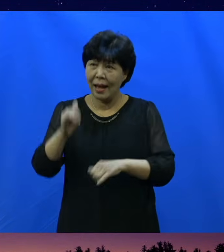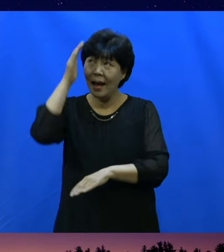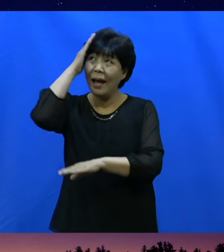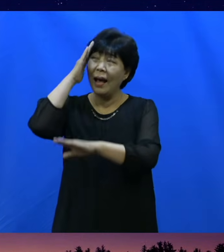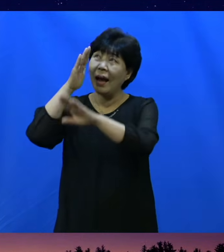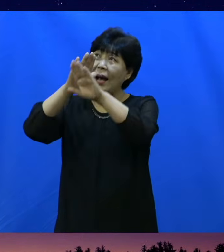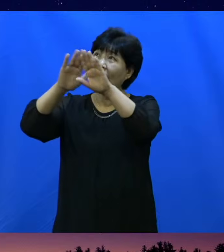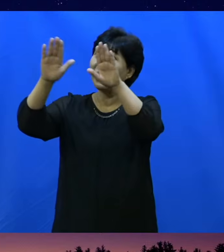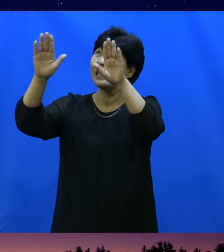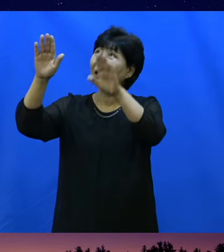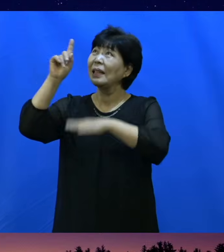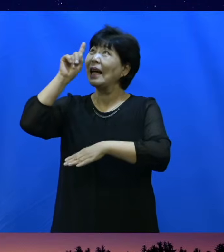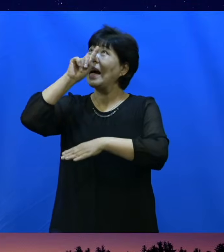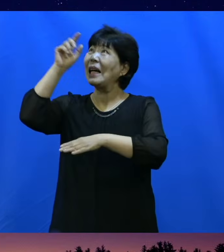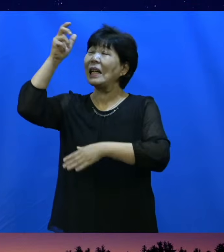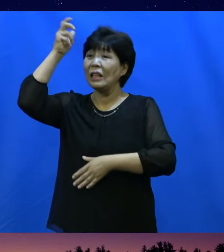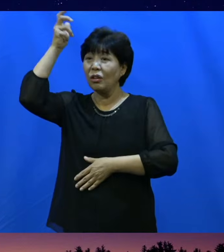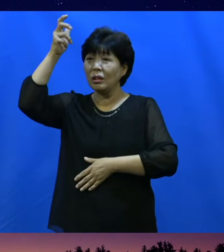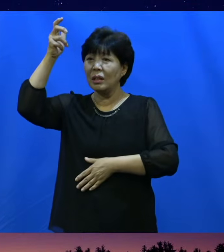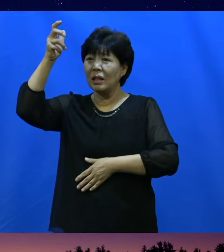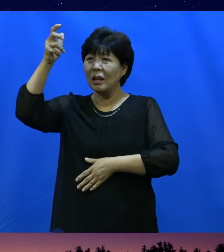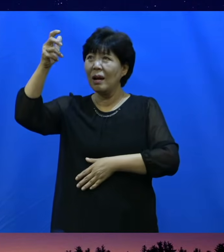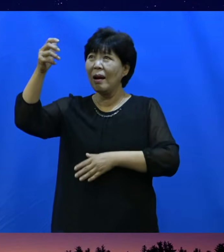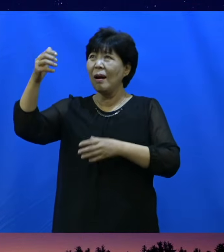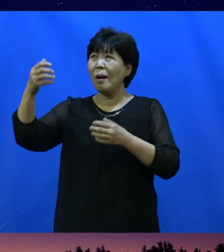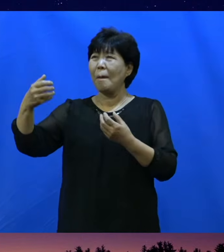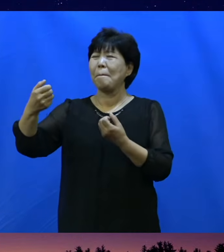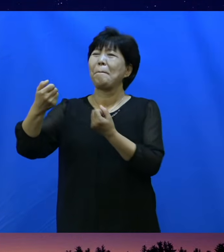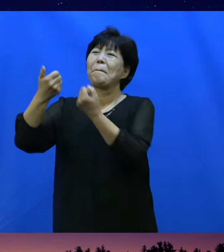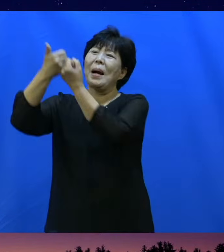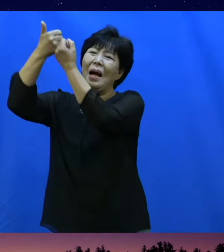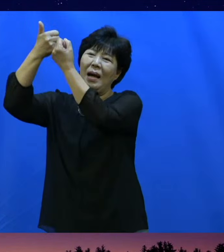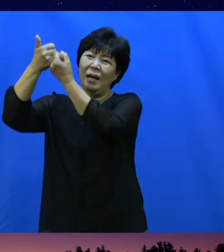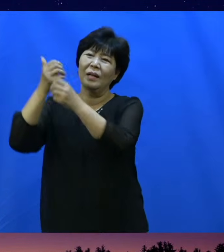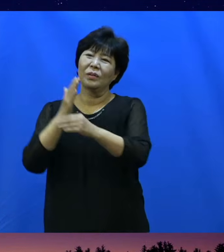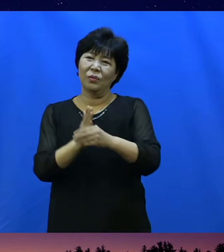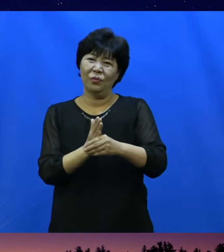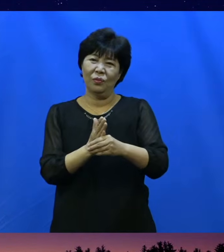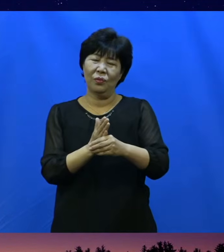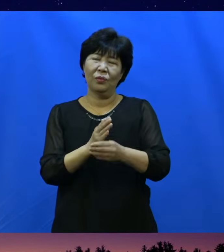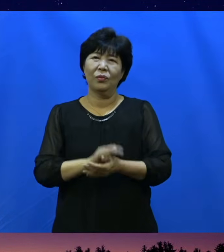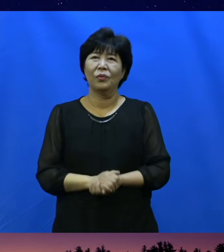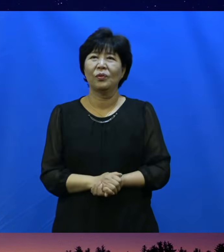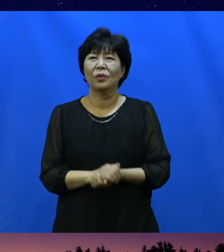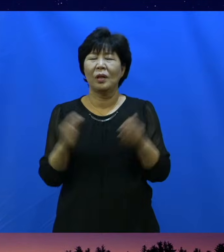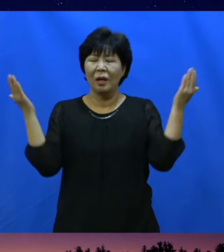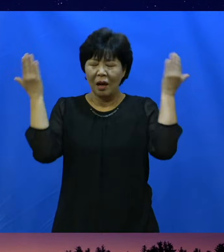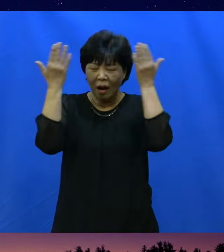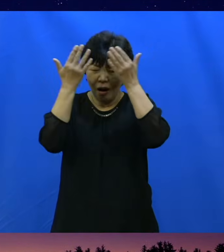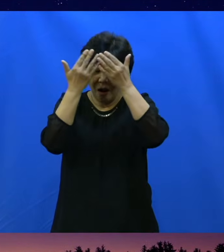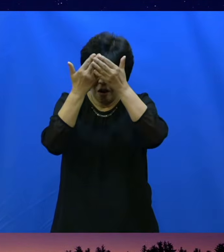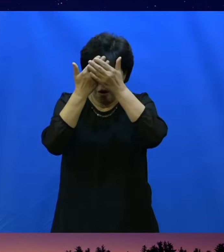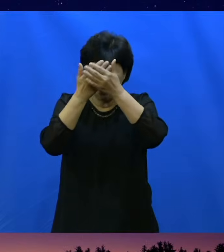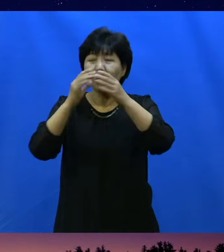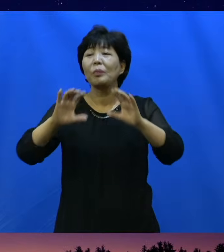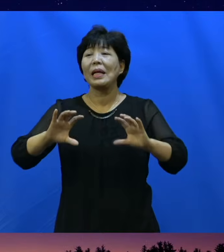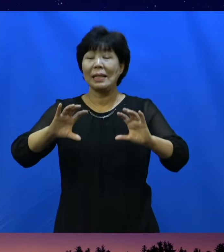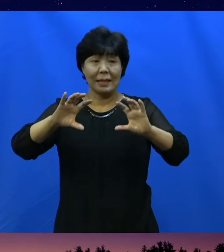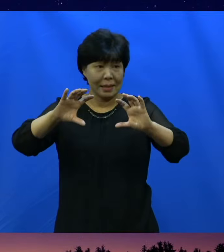악한 영들을 상대함이라. 여러분, 얼마나 여러분 구체적이에요, 여러분. 이 어둠의 세계들, 사단의